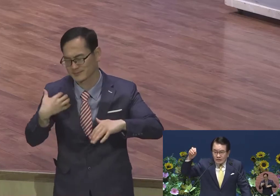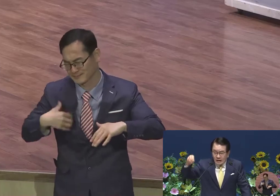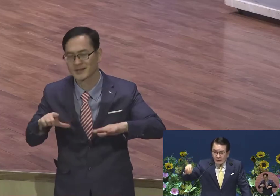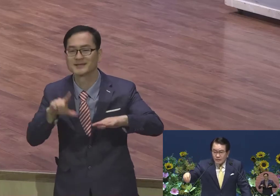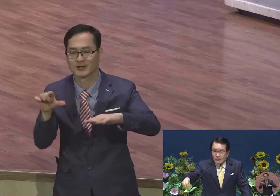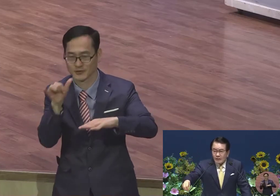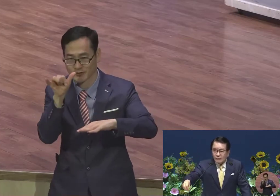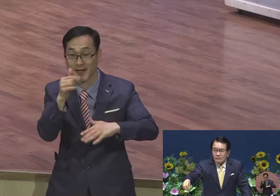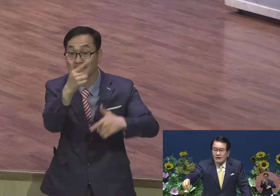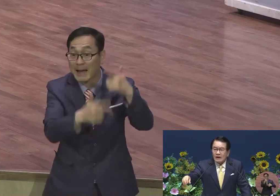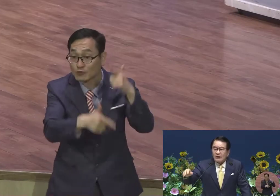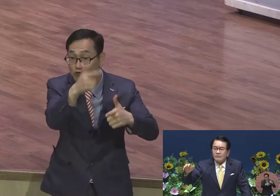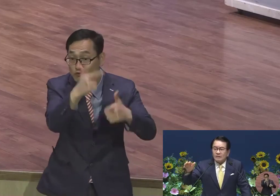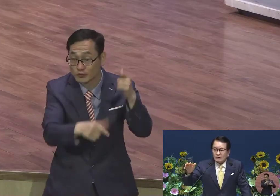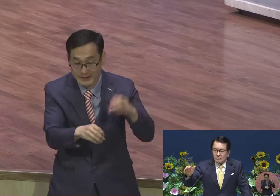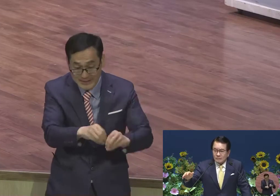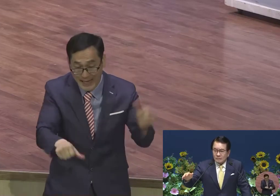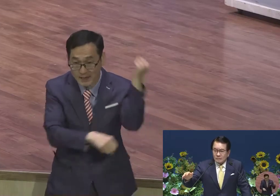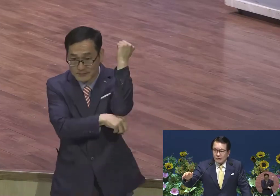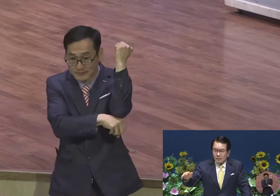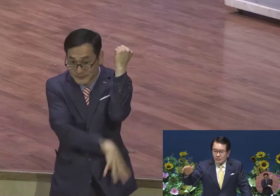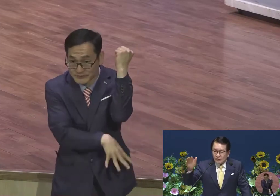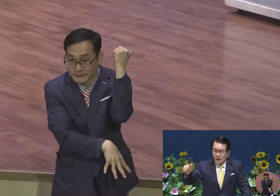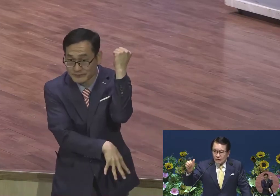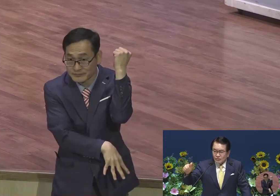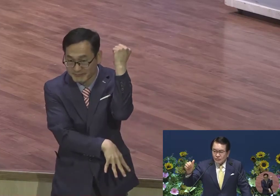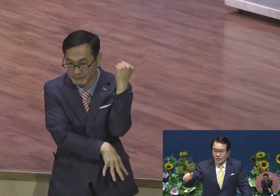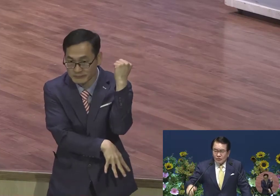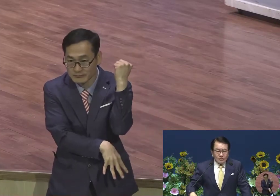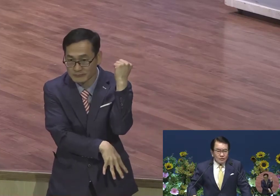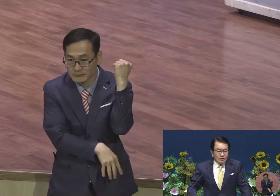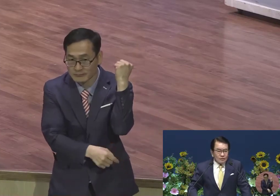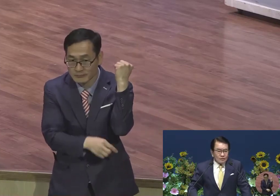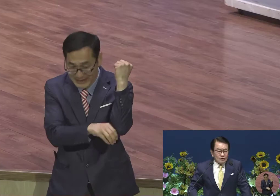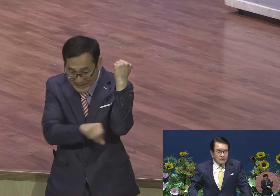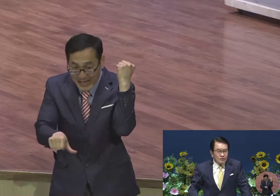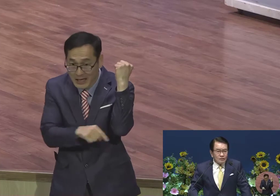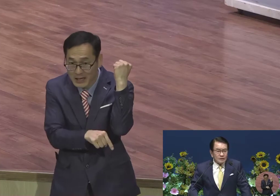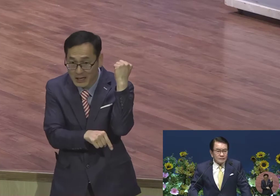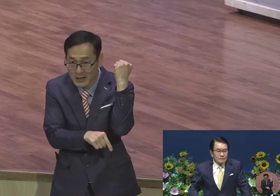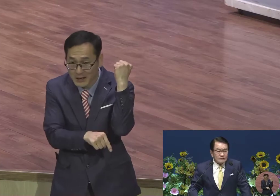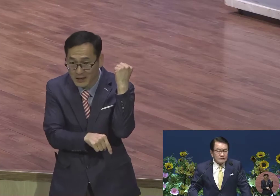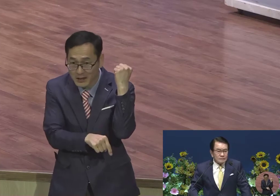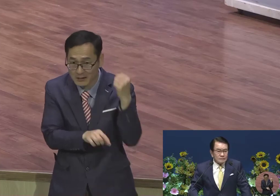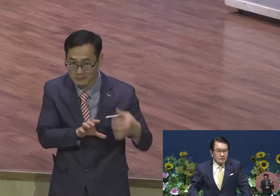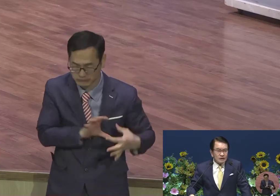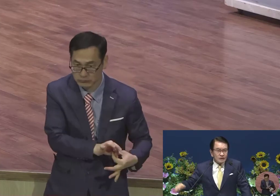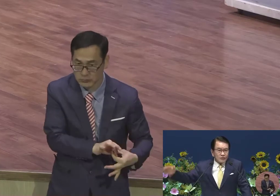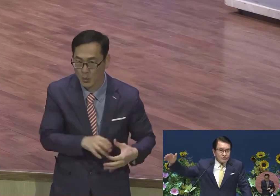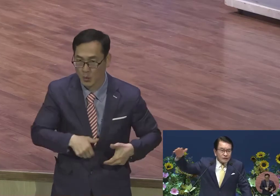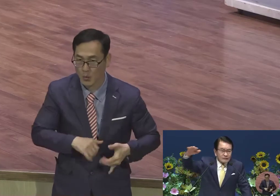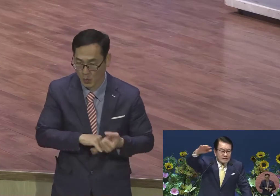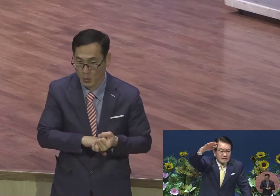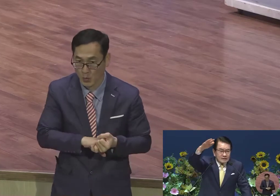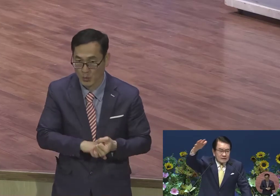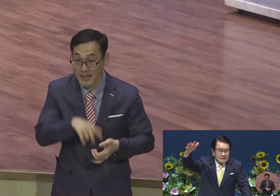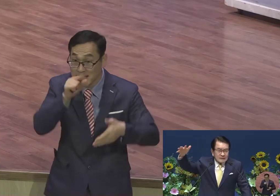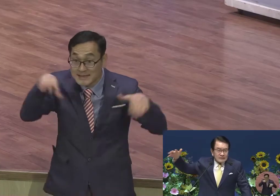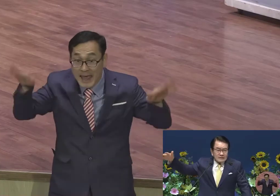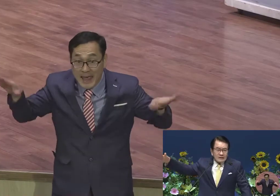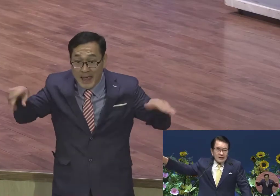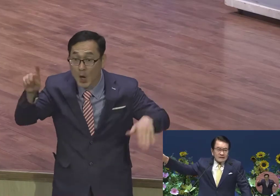나무는 땅에 뿌리받고 살아야 행복해요. 그게 아주 즐거운 거예요. 새는 공중에